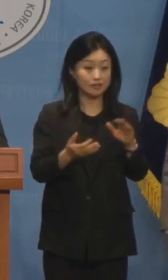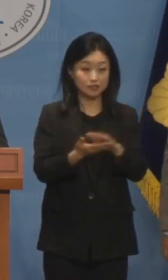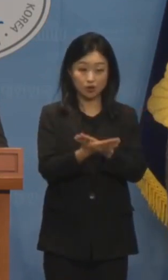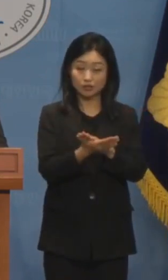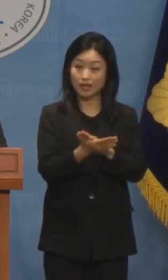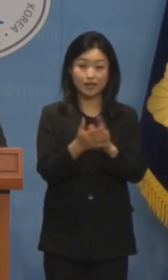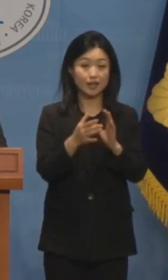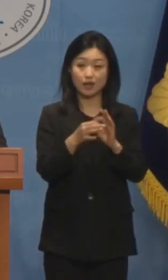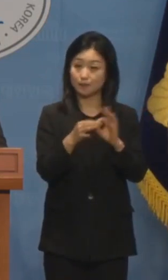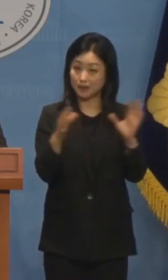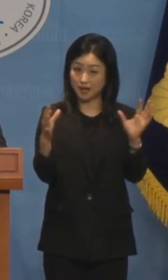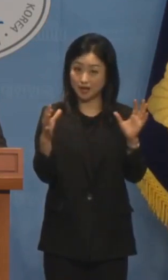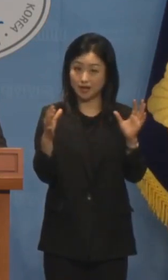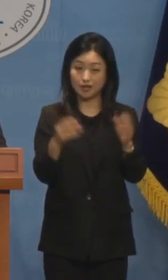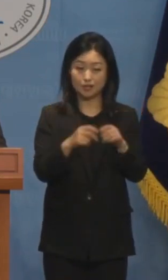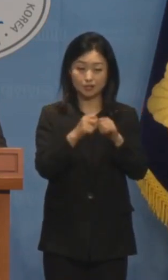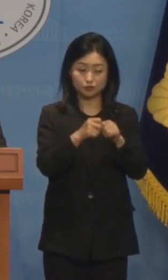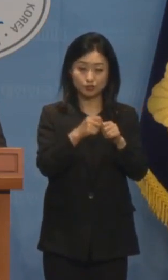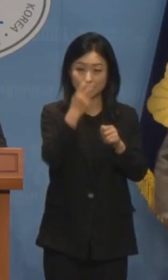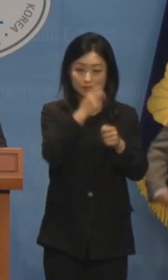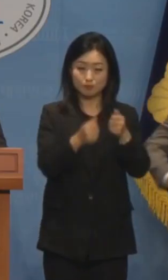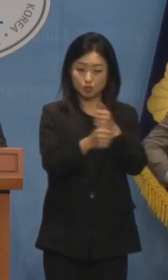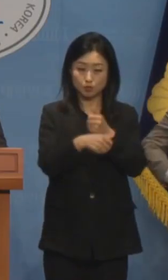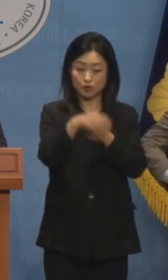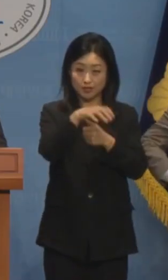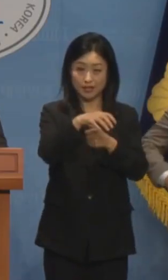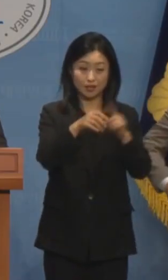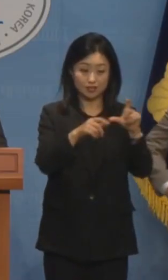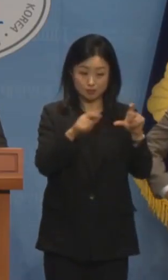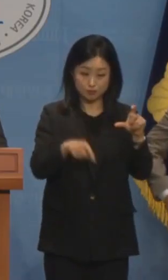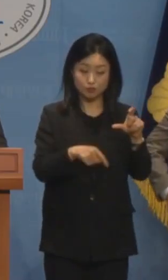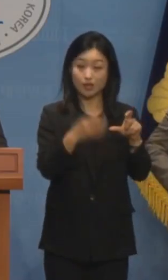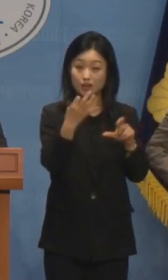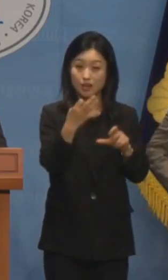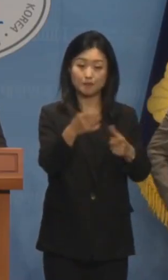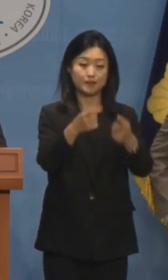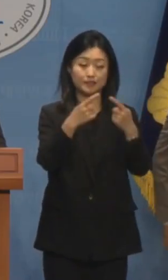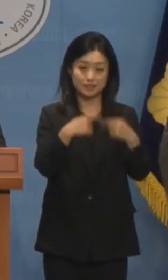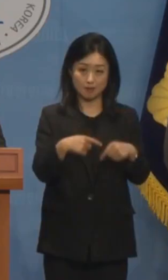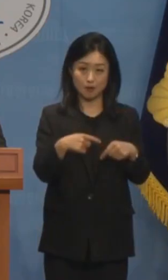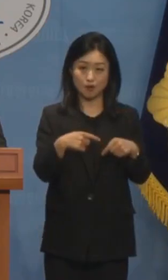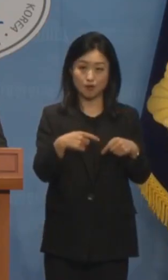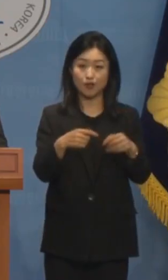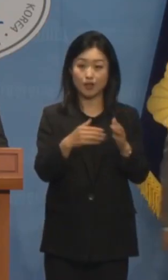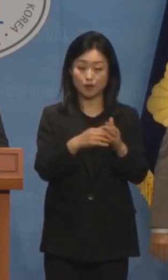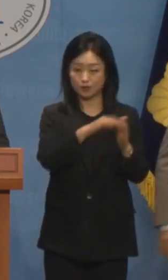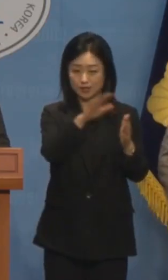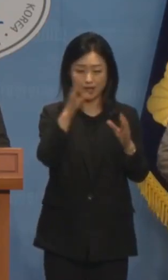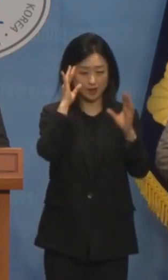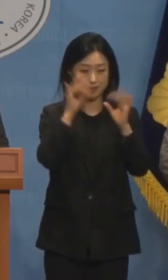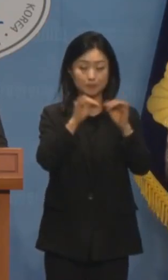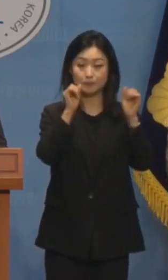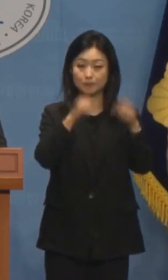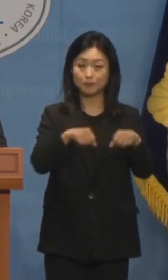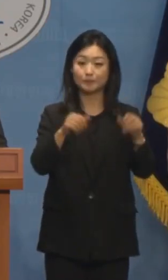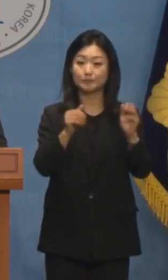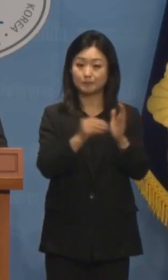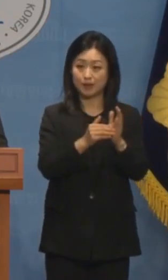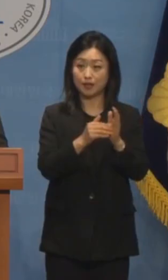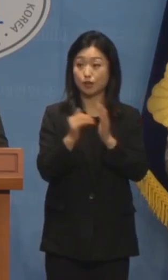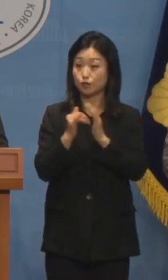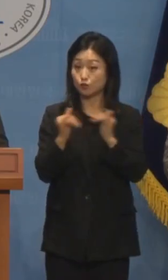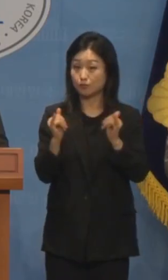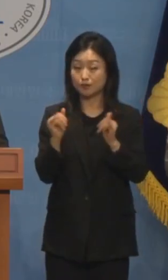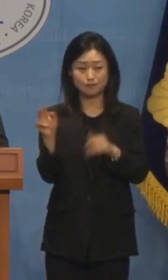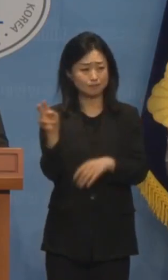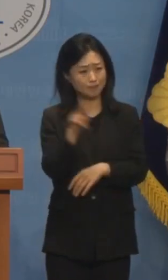대가도 아니라는 게 이제 수심위의 결론입니다. 이제 15명 중 14명이 참석하셨고 만장일치로 통과가 됐는데요. 우리